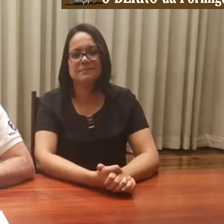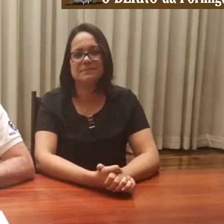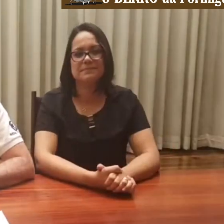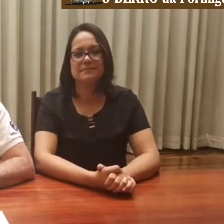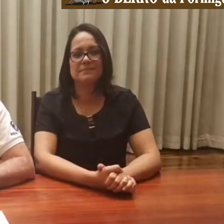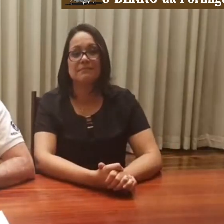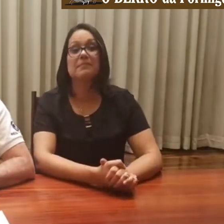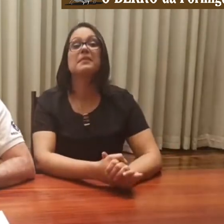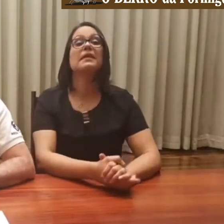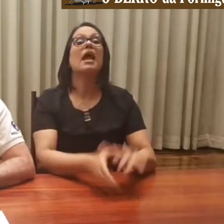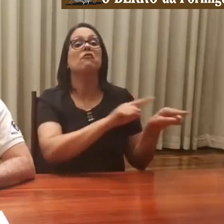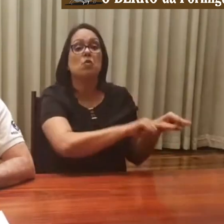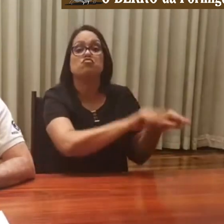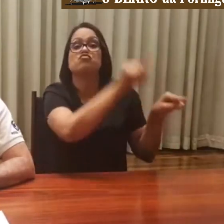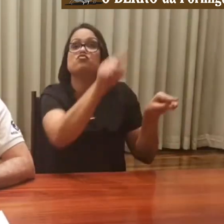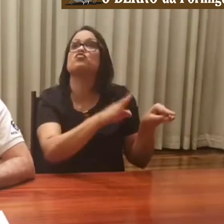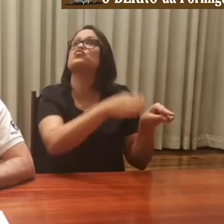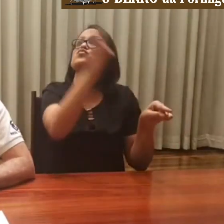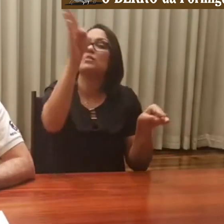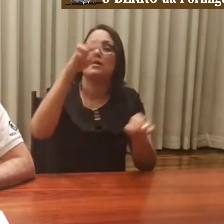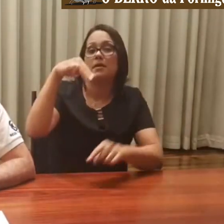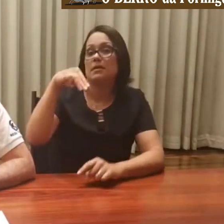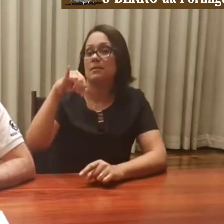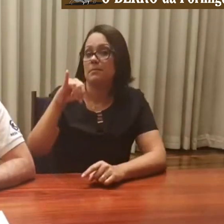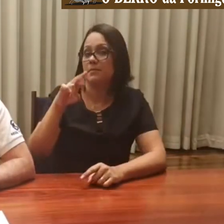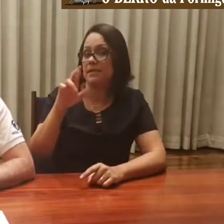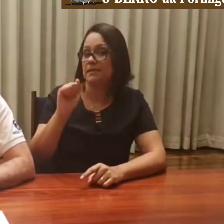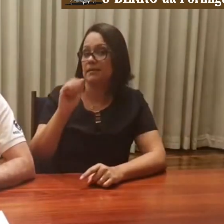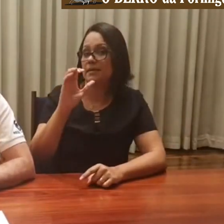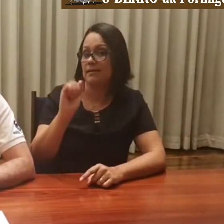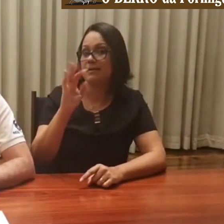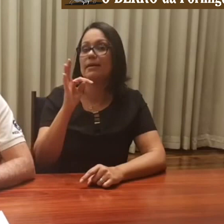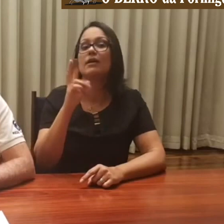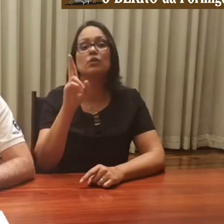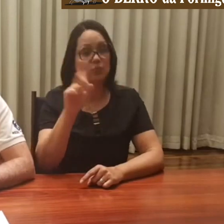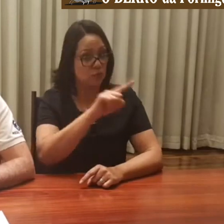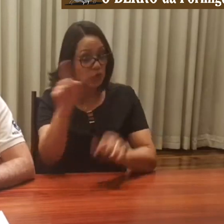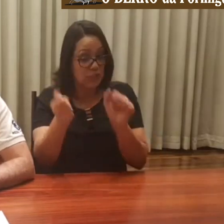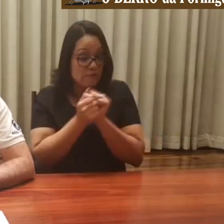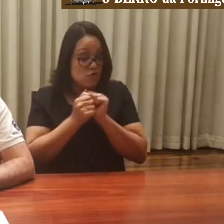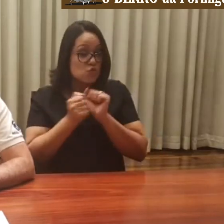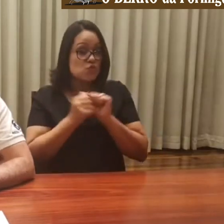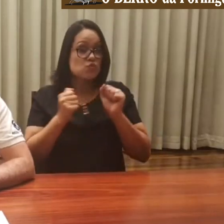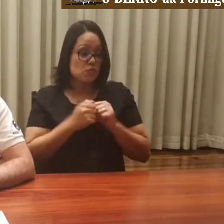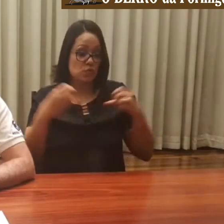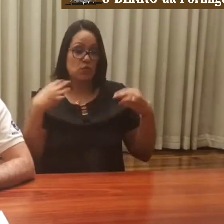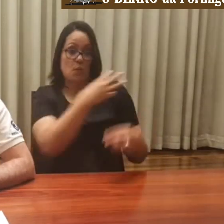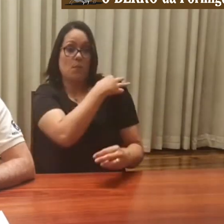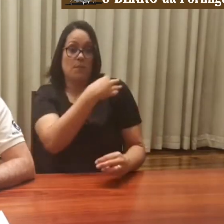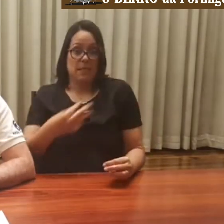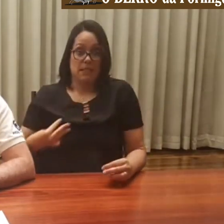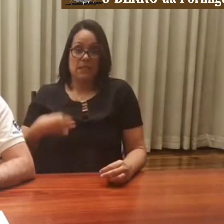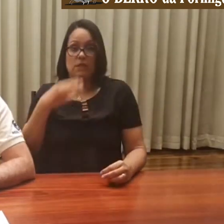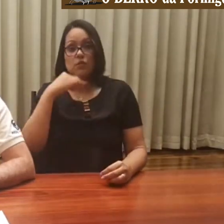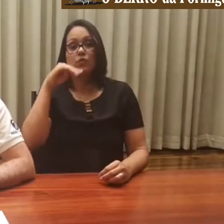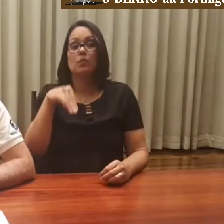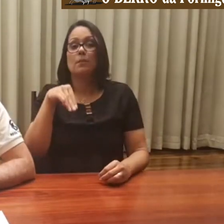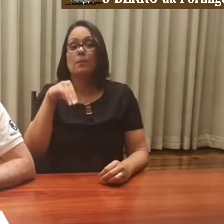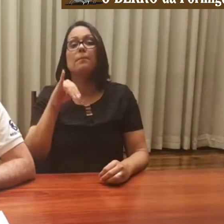fomos para Miracatu. Estava comigo o nosso ministro das Minas e Energia, o almirante Bento.